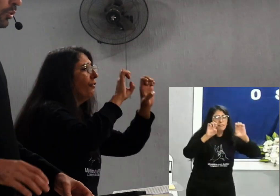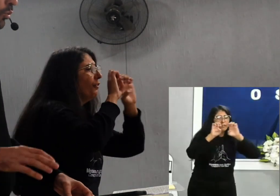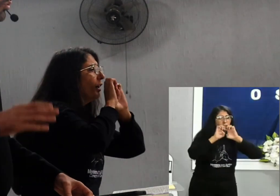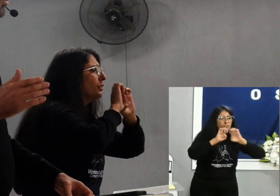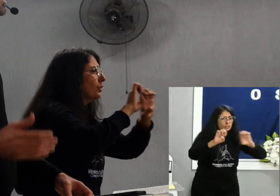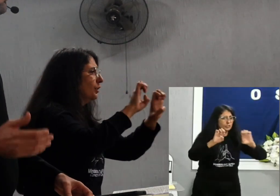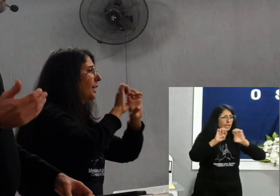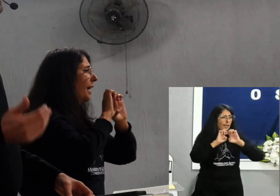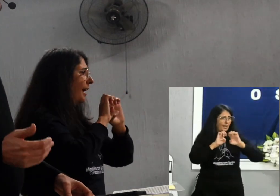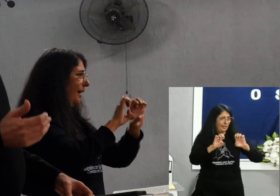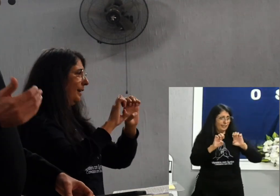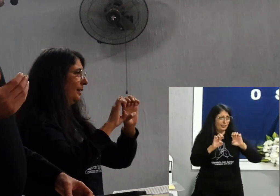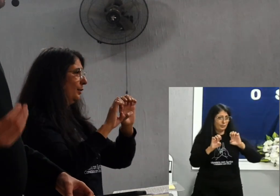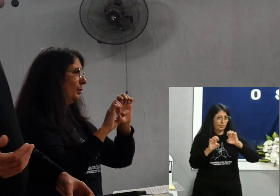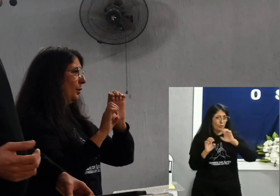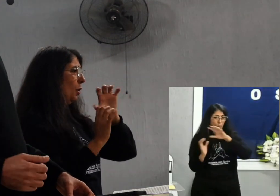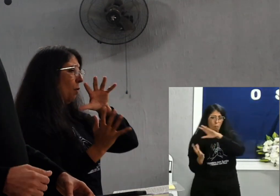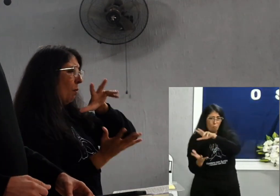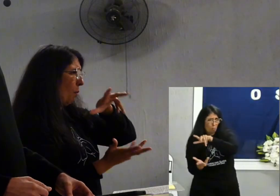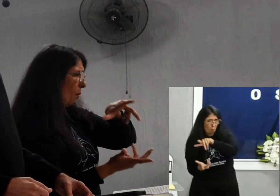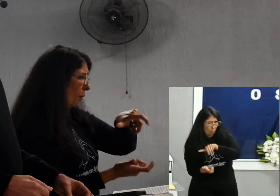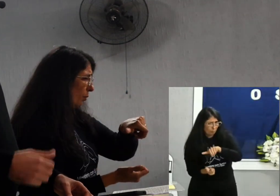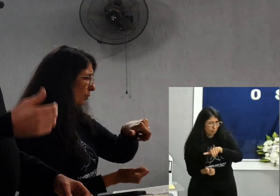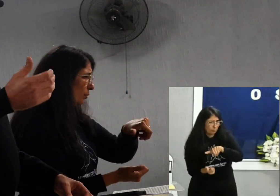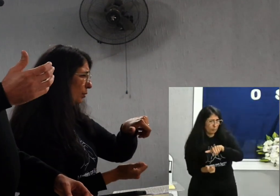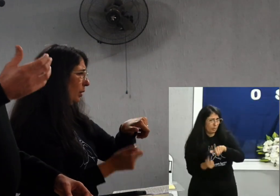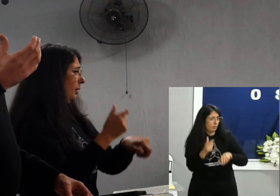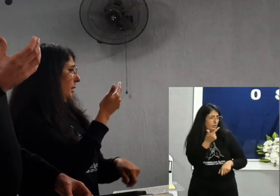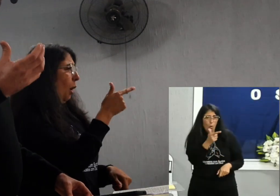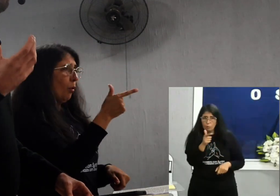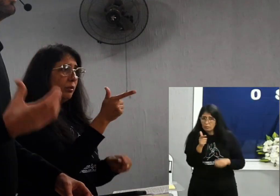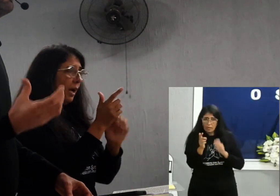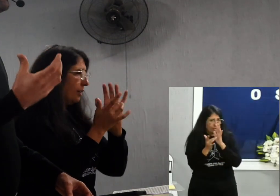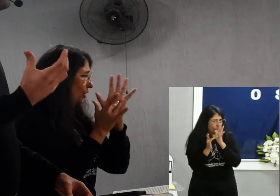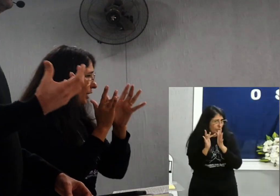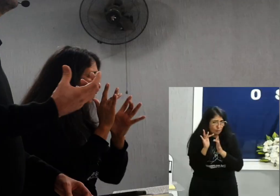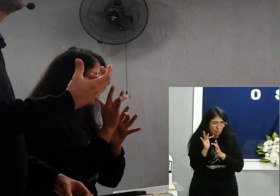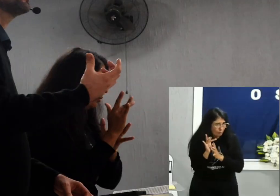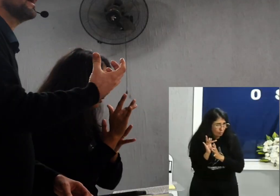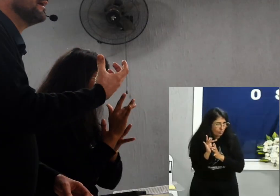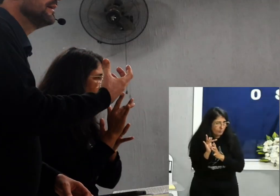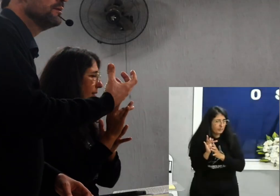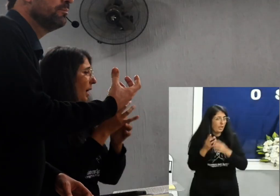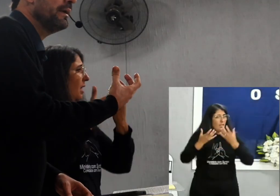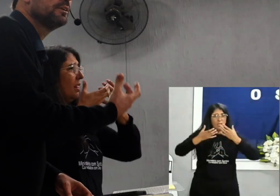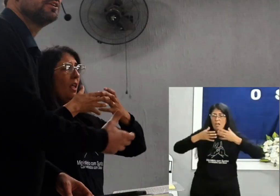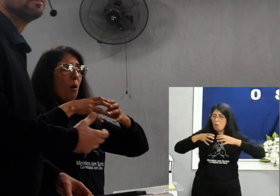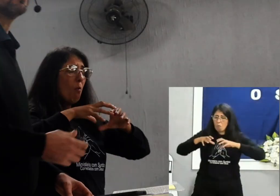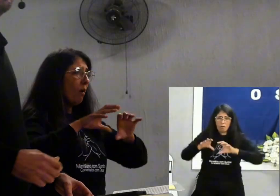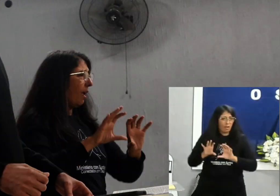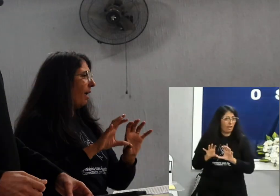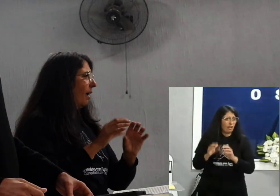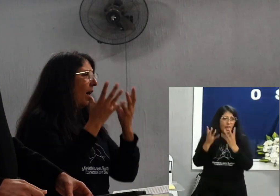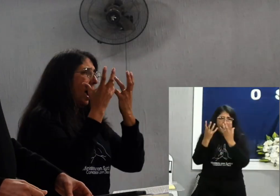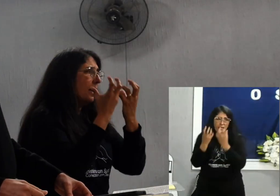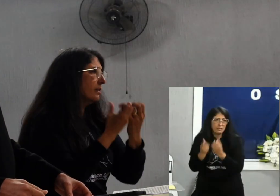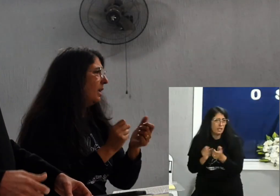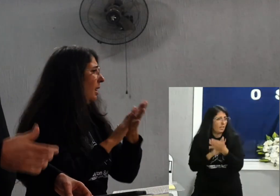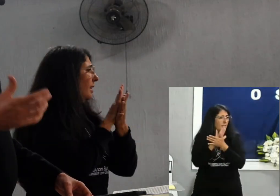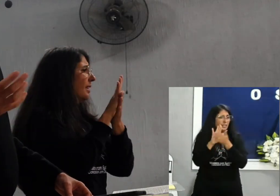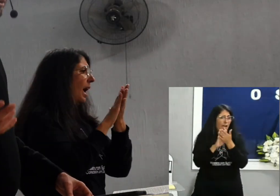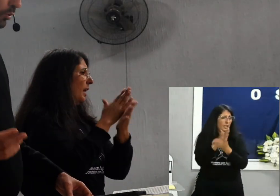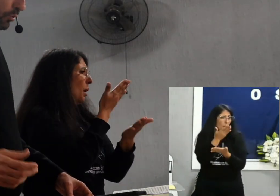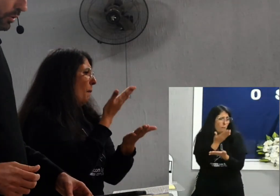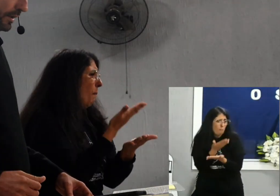é loucura para o ímpio. Ela é loucura para aquele que está perdido.